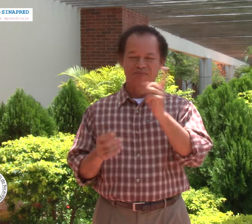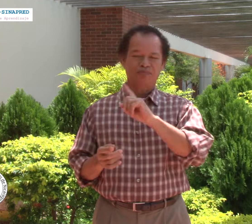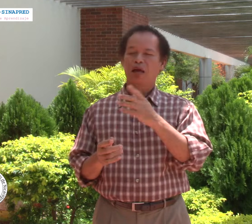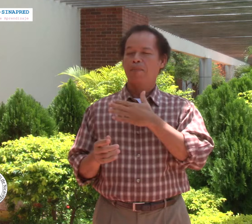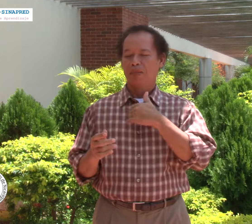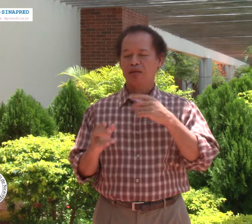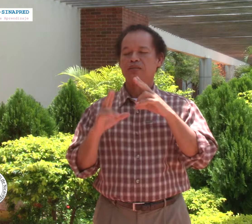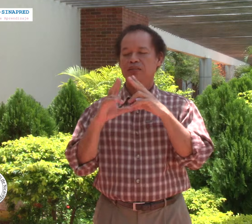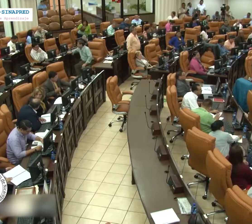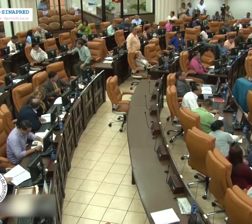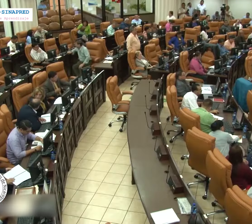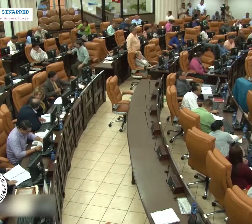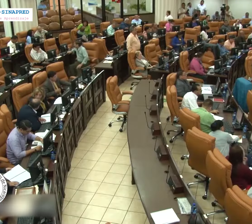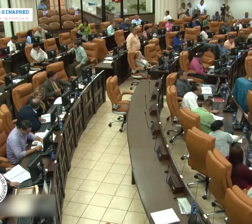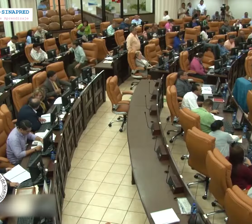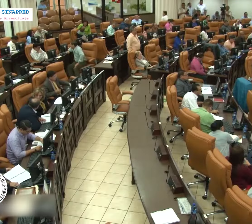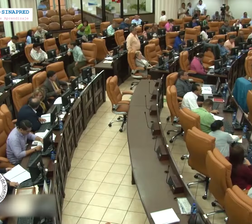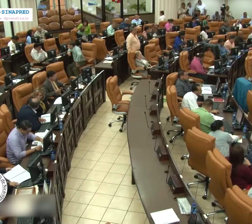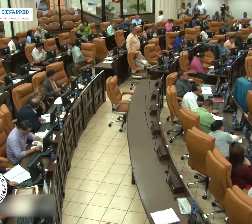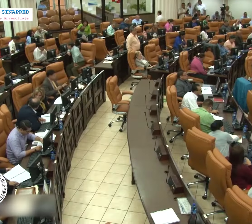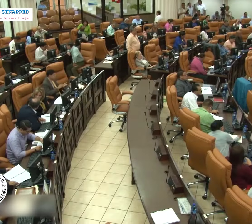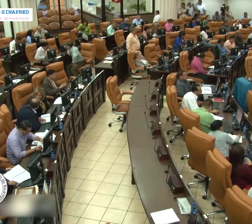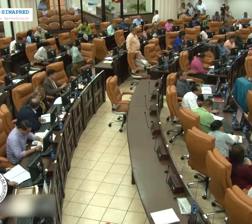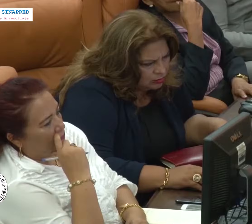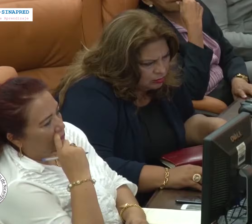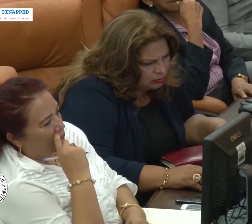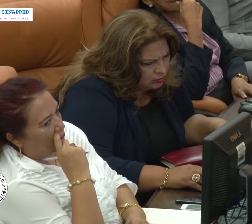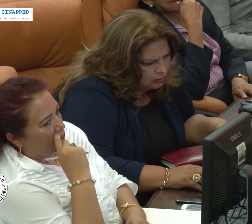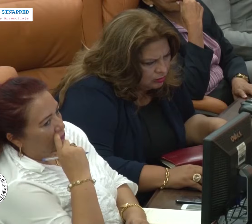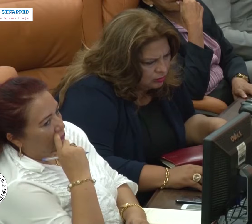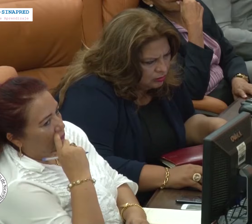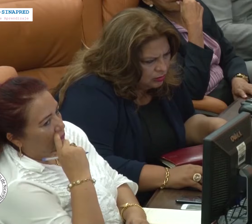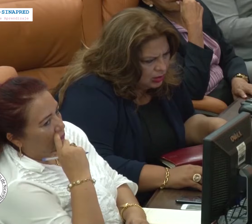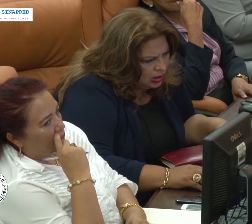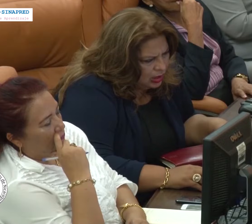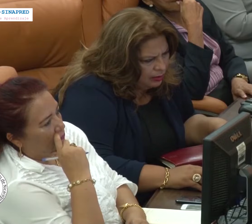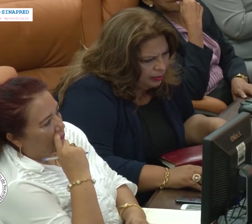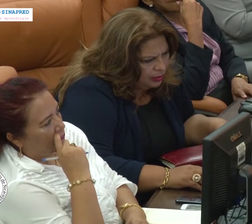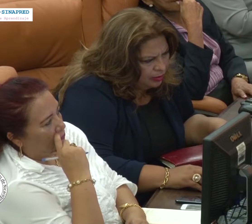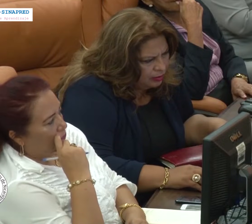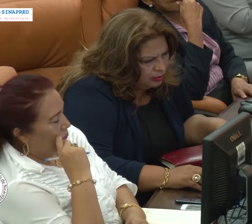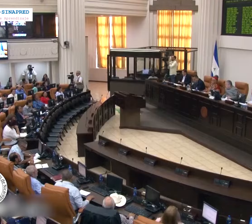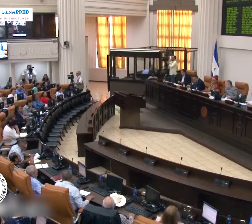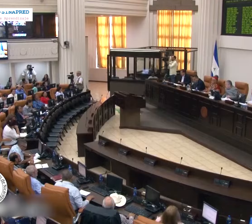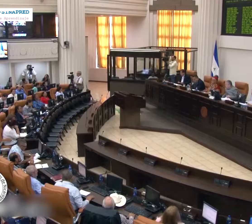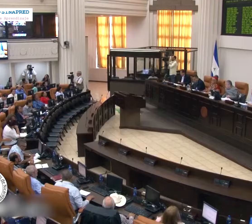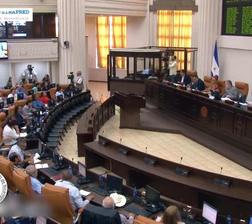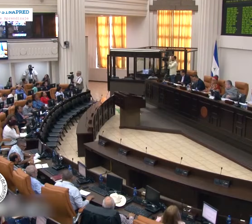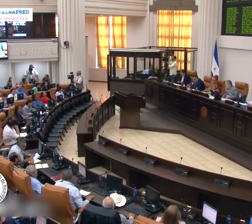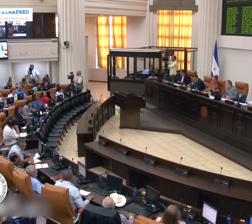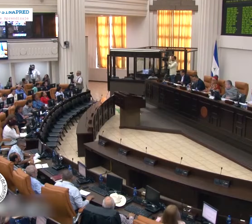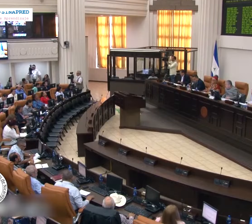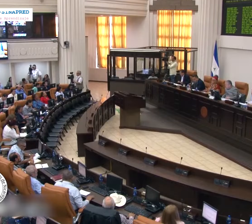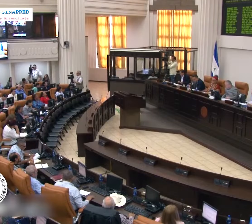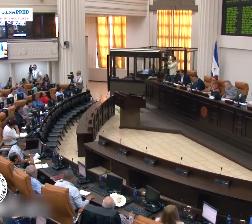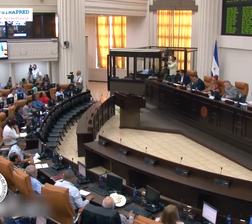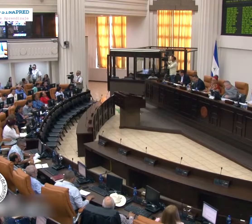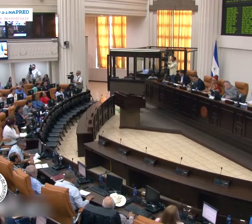la Asamblea Nacional lo reconoció a través de una ley, y esto le da validez en el año